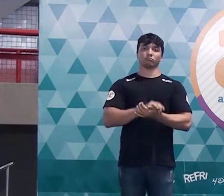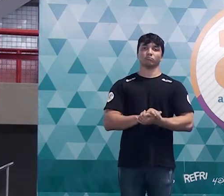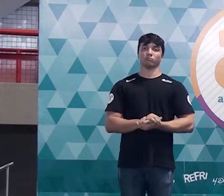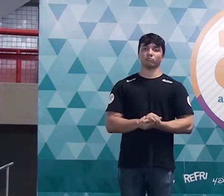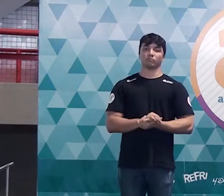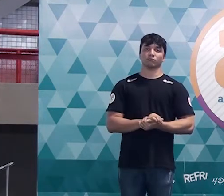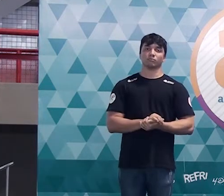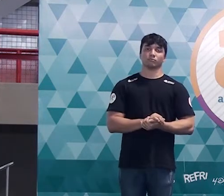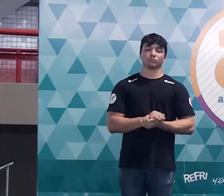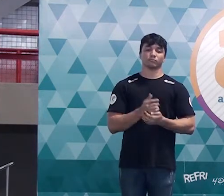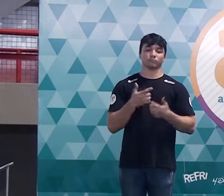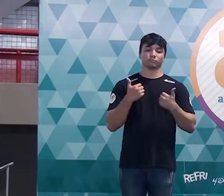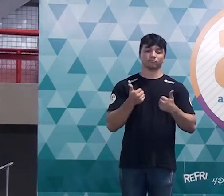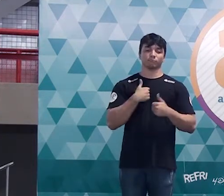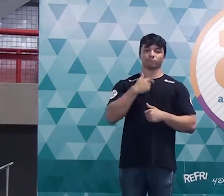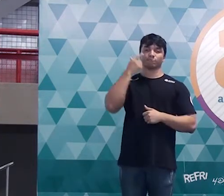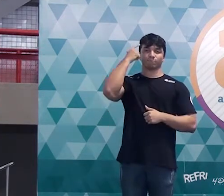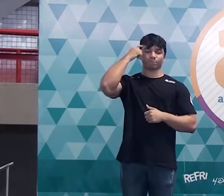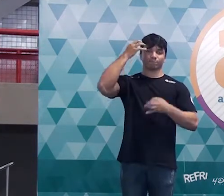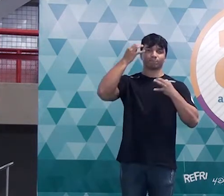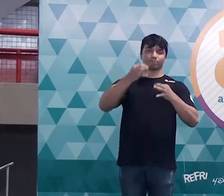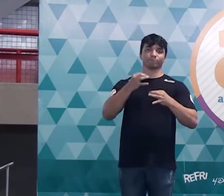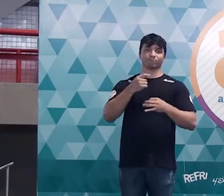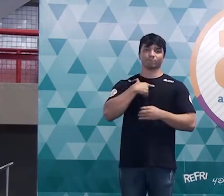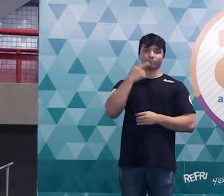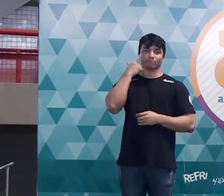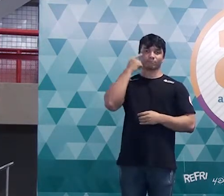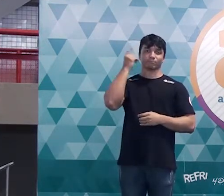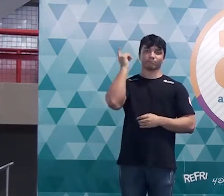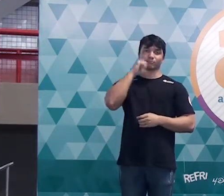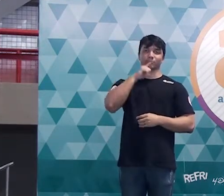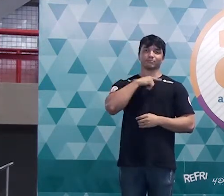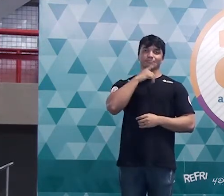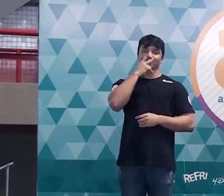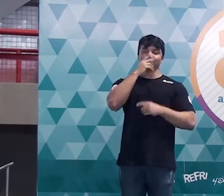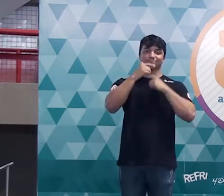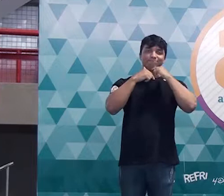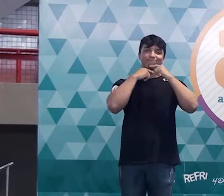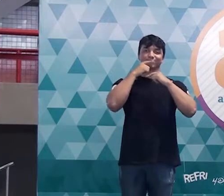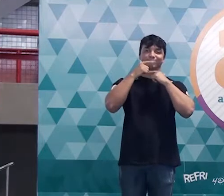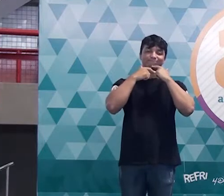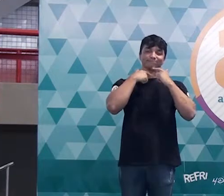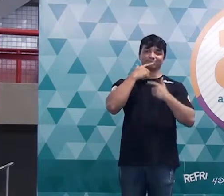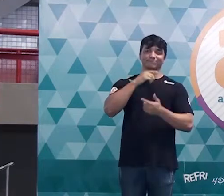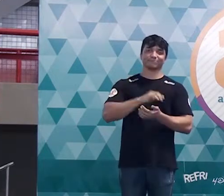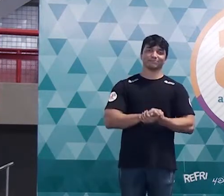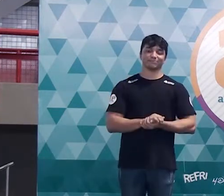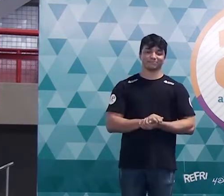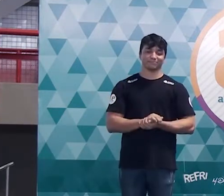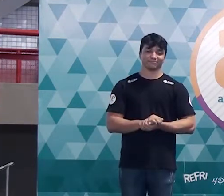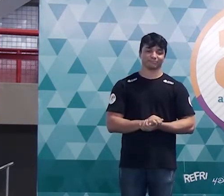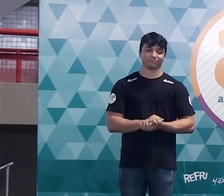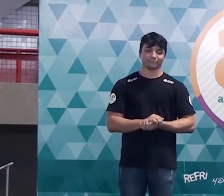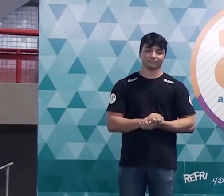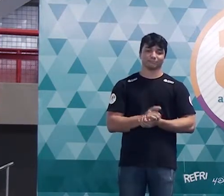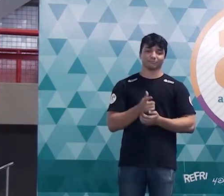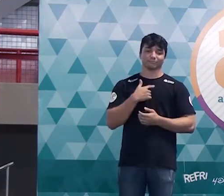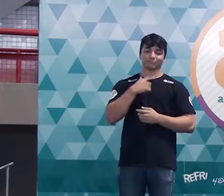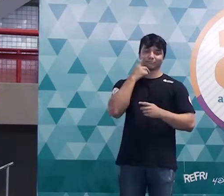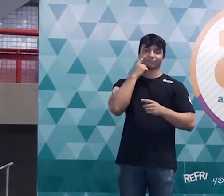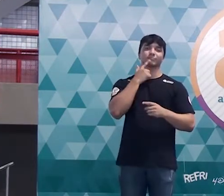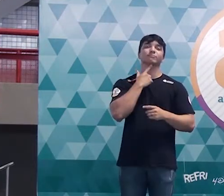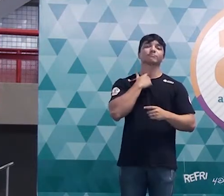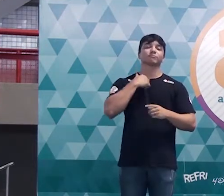maior. Olha, podem ter certeza que o sucesso, ele não vem por acaso. Todo o esforço